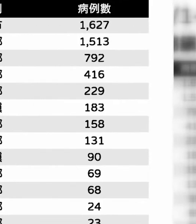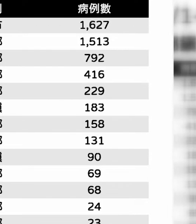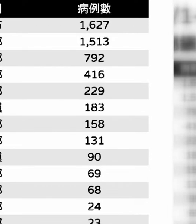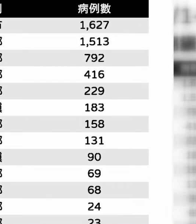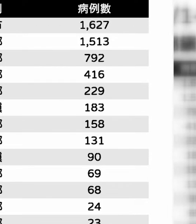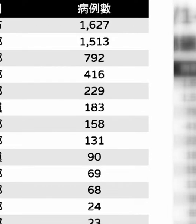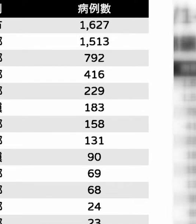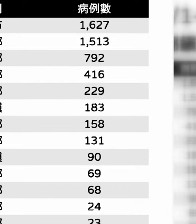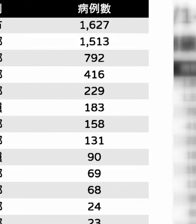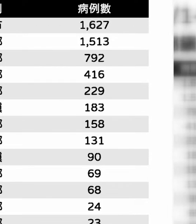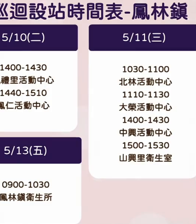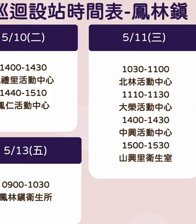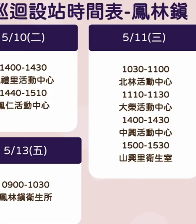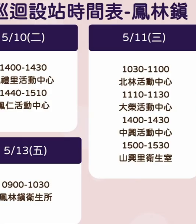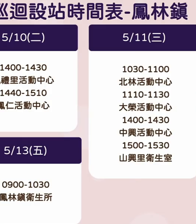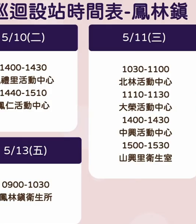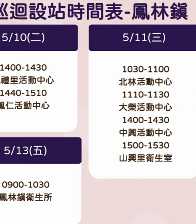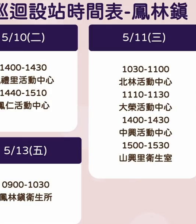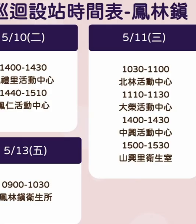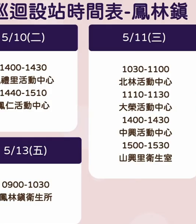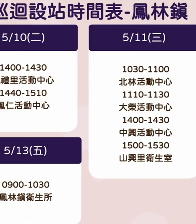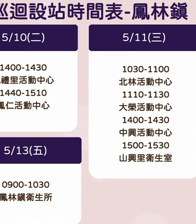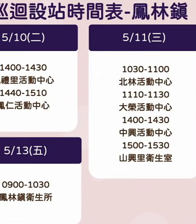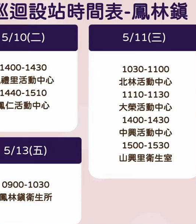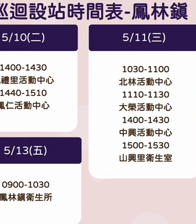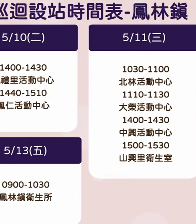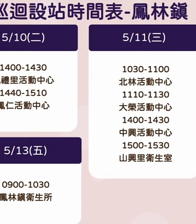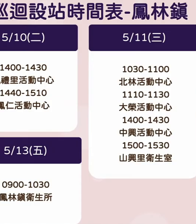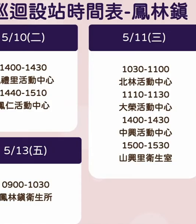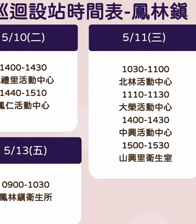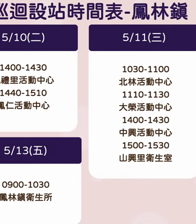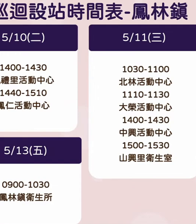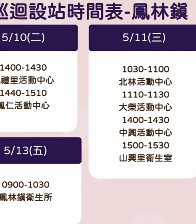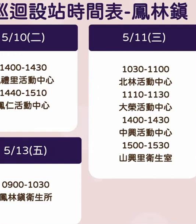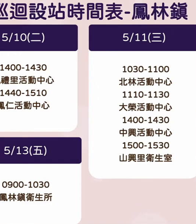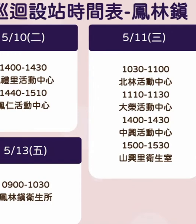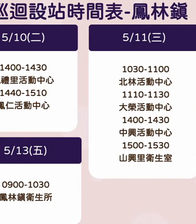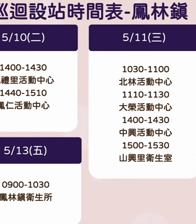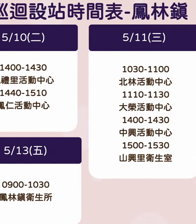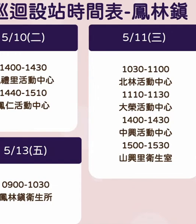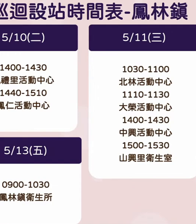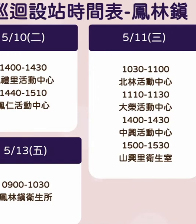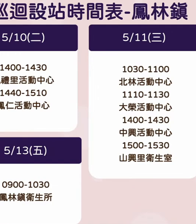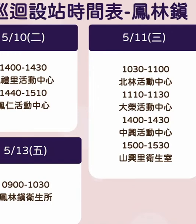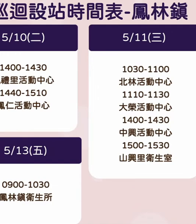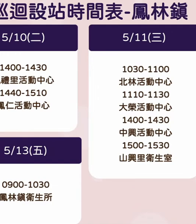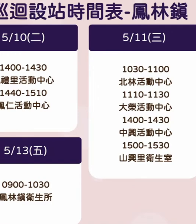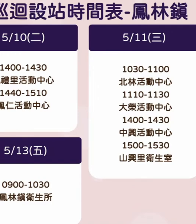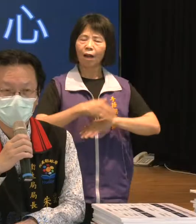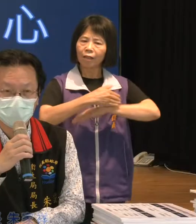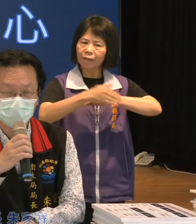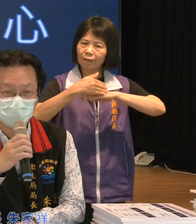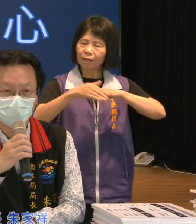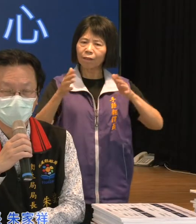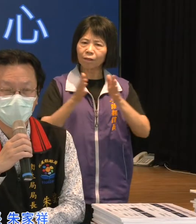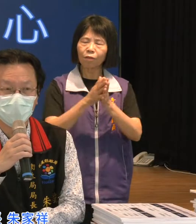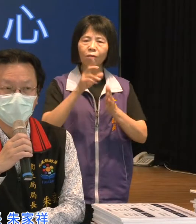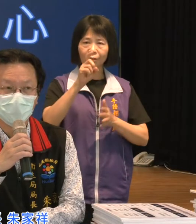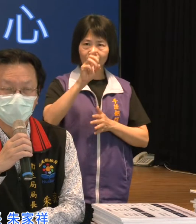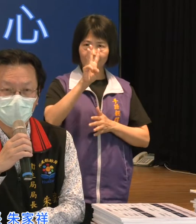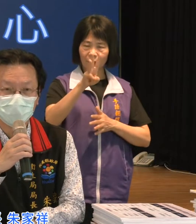开设，其余11乡镇将从北往南巡回为乡亲服务。 我想我们非常感谢我们13乡镇卫生